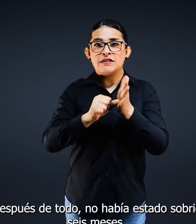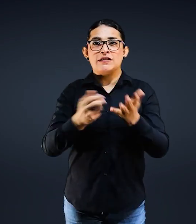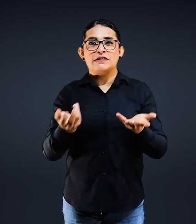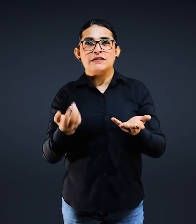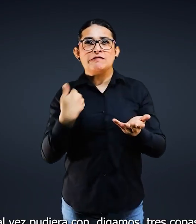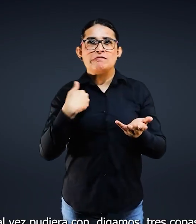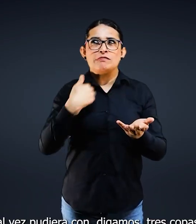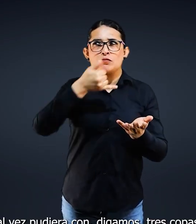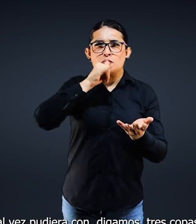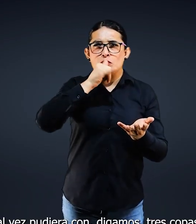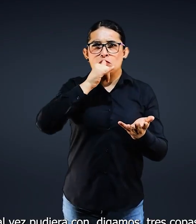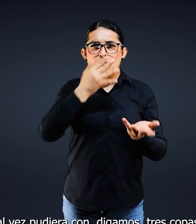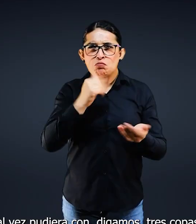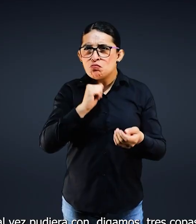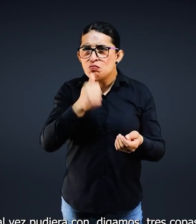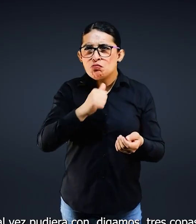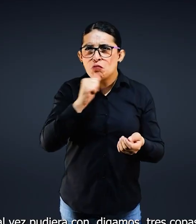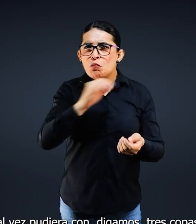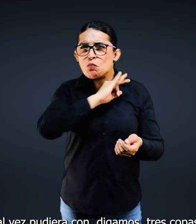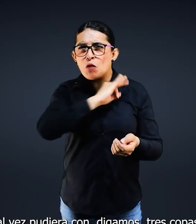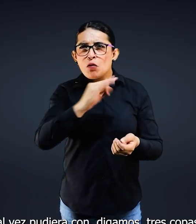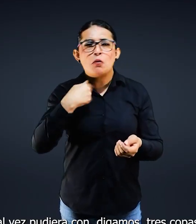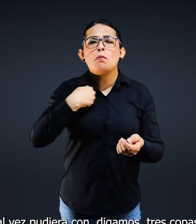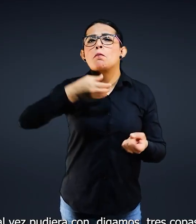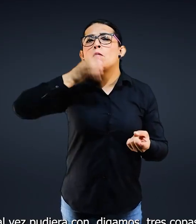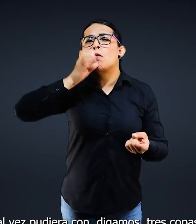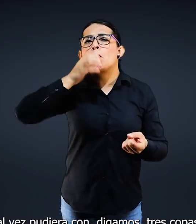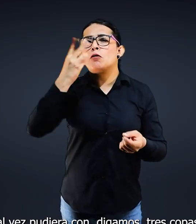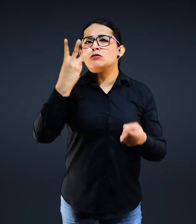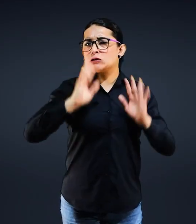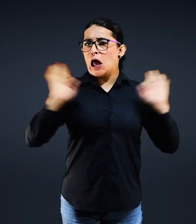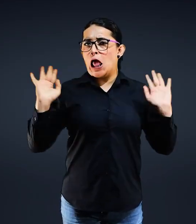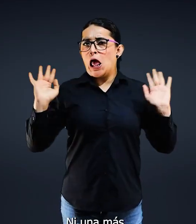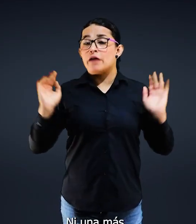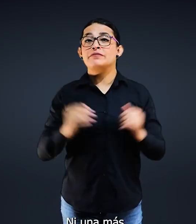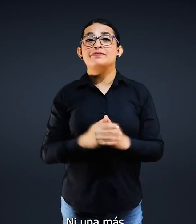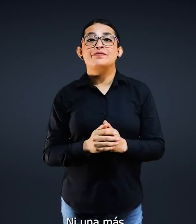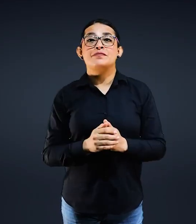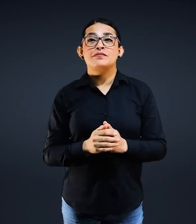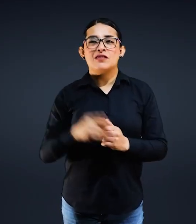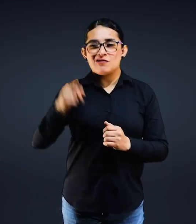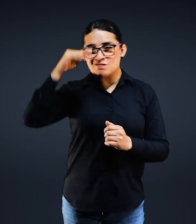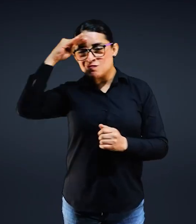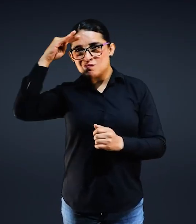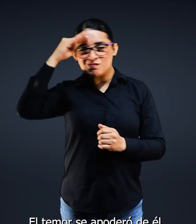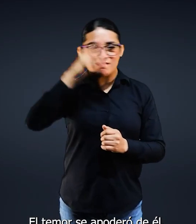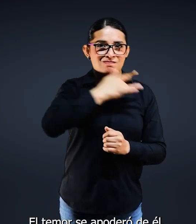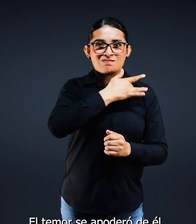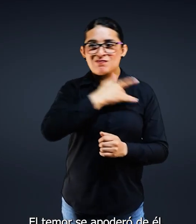meses? Tal vez pudiera con, digamos, 3 copas, ni una más. El temor se